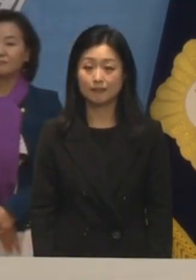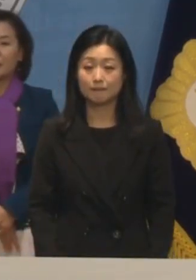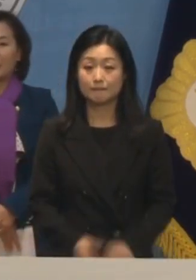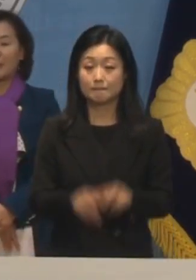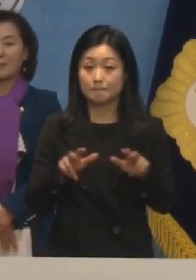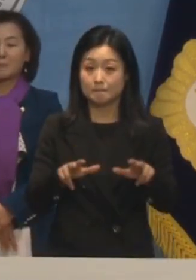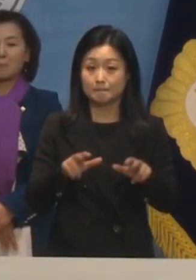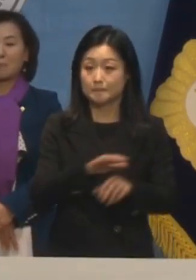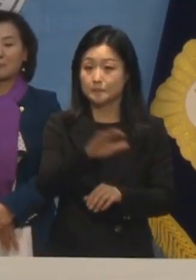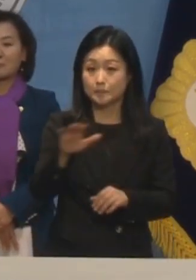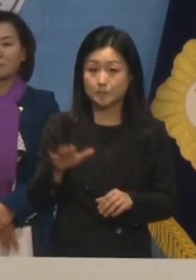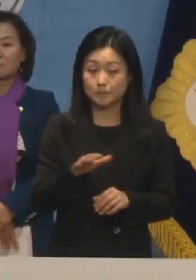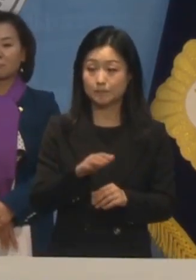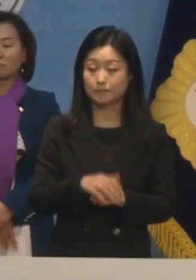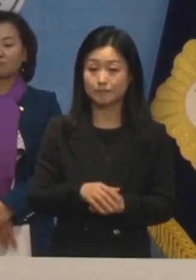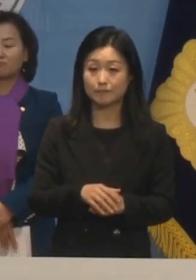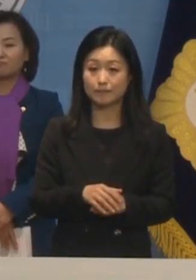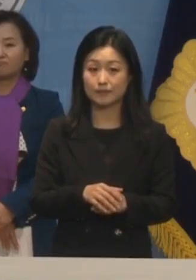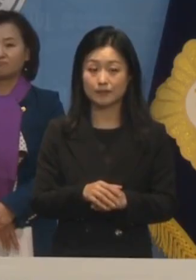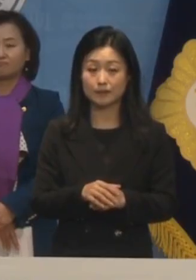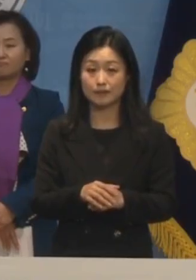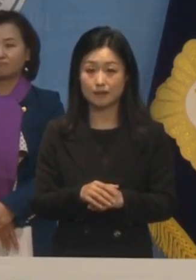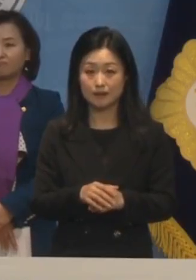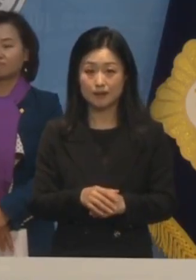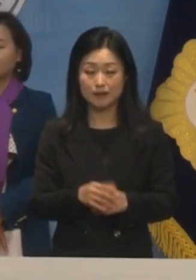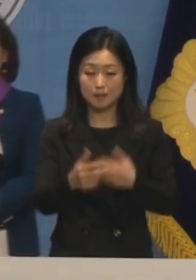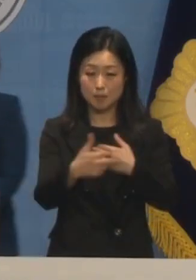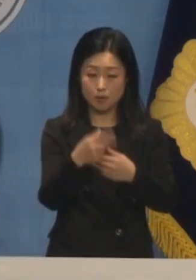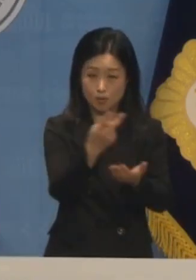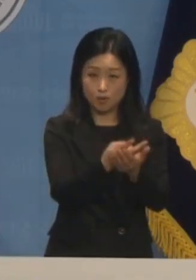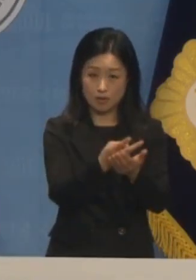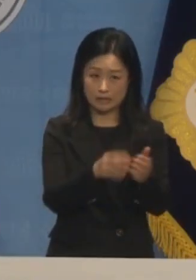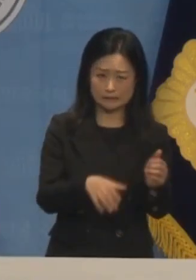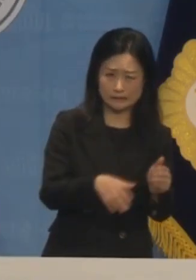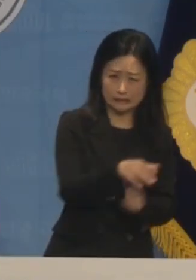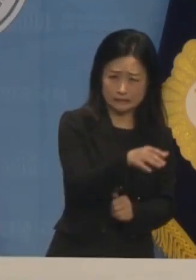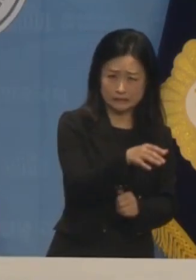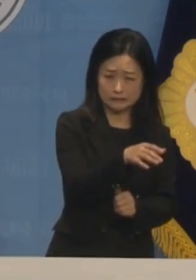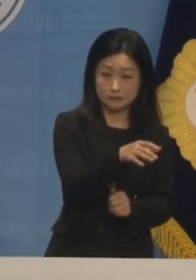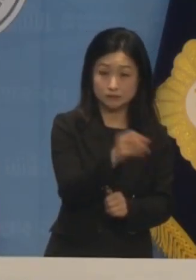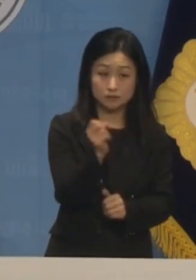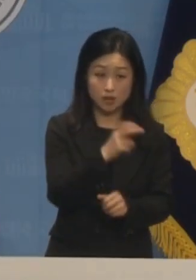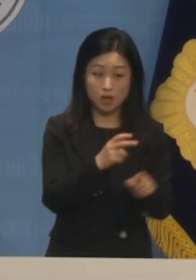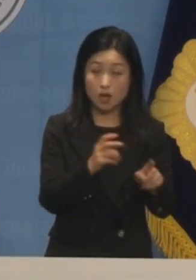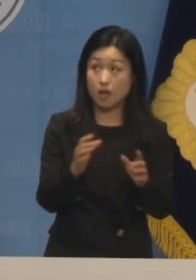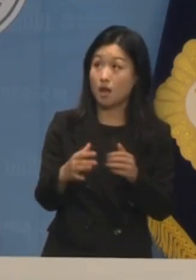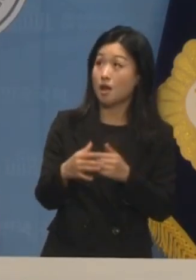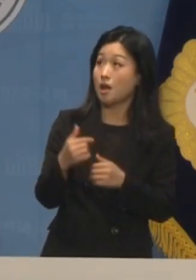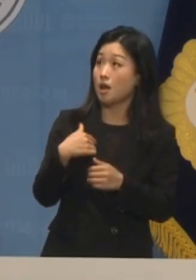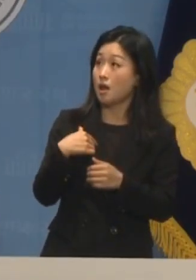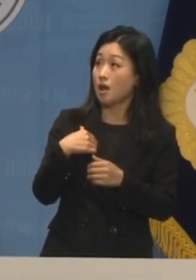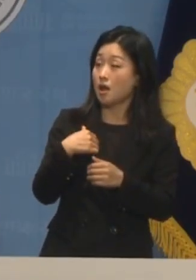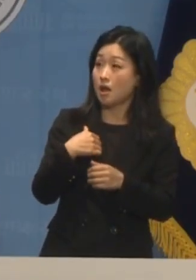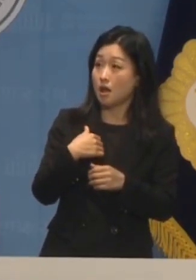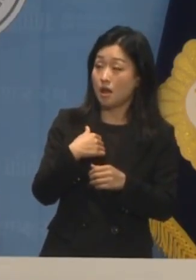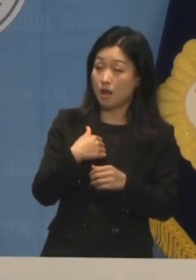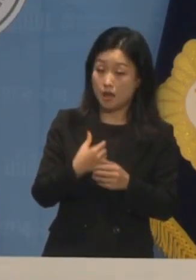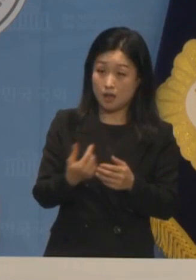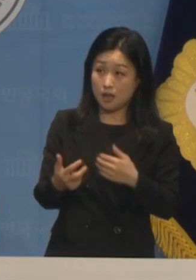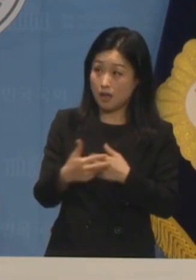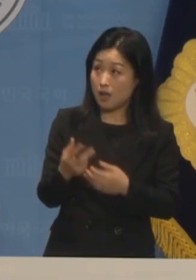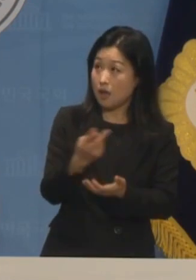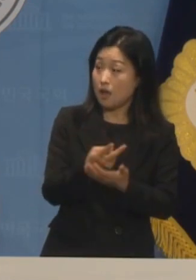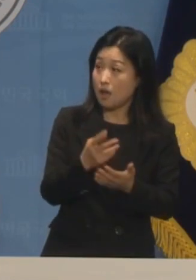지금 우리나라는 간병살인, 간병파산, 간병지옥이라는 말이 나올 정도로 간병 문제로